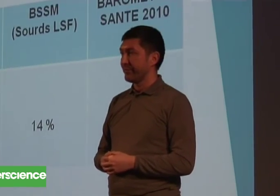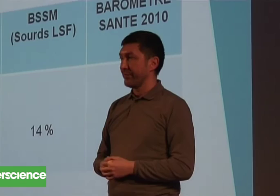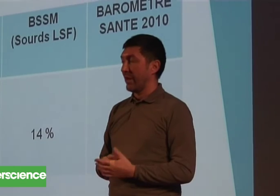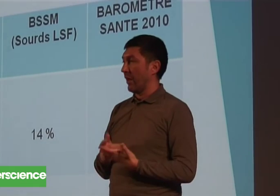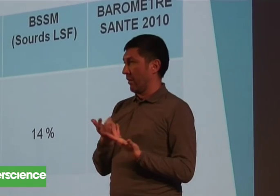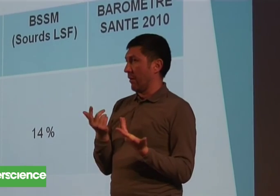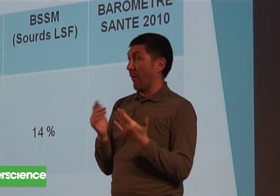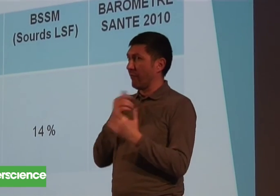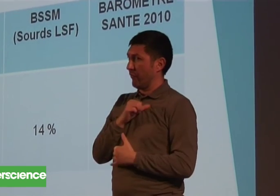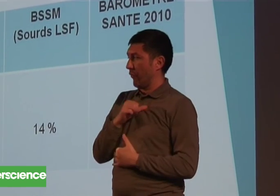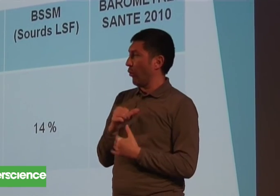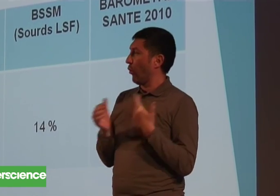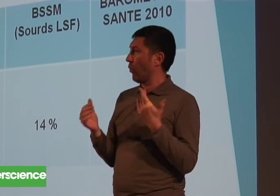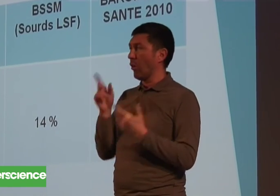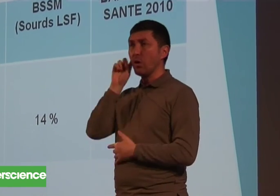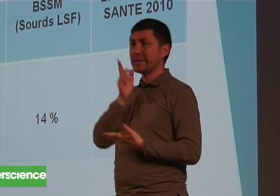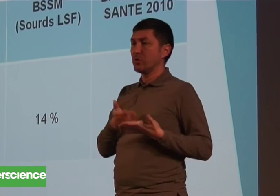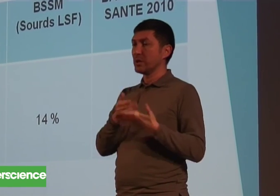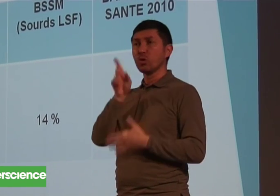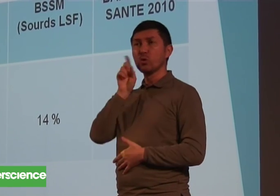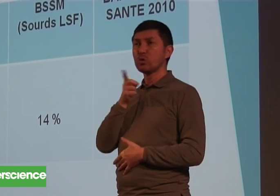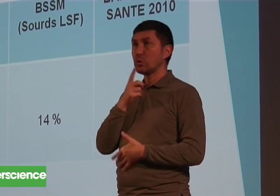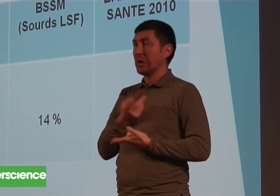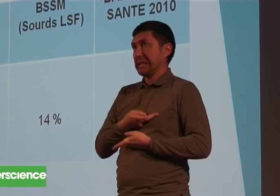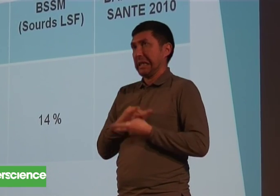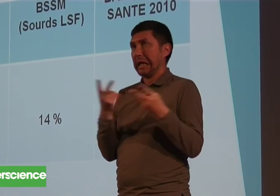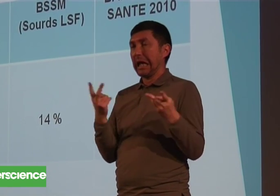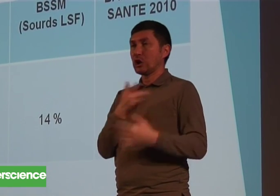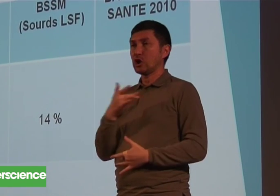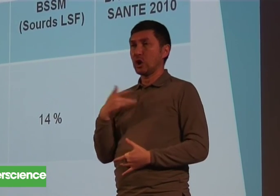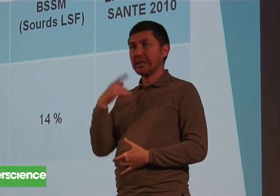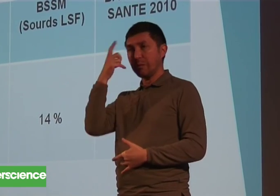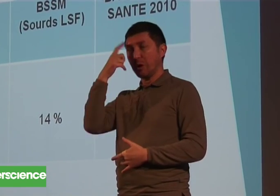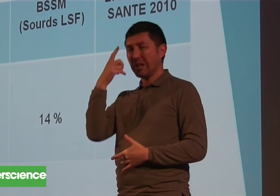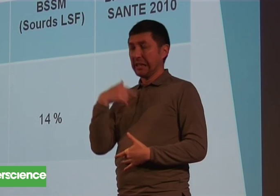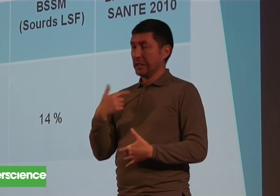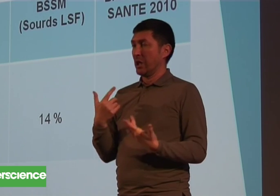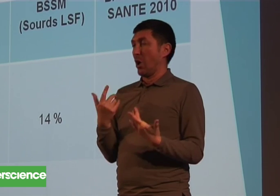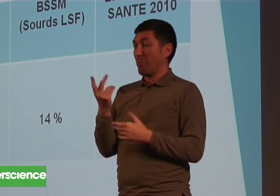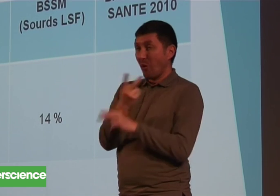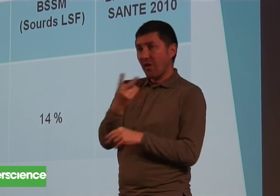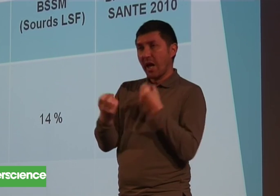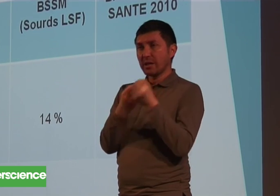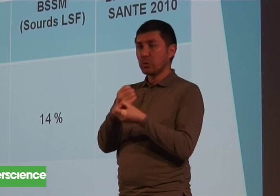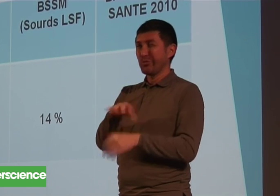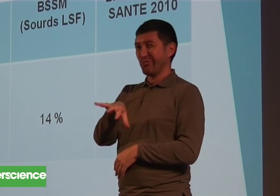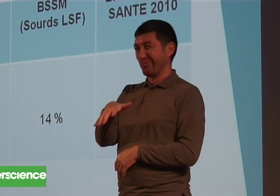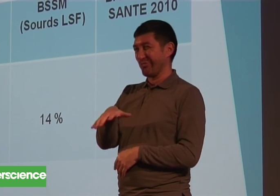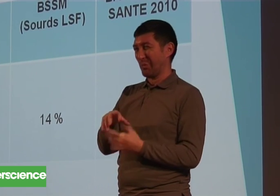Si on regarde la situation des sourds, donc ceux déclarant une santé mauvaise ou médiocre sont un peu plus nombreux dans le BSSM. Là, on peut